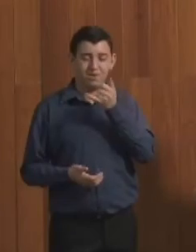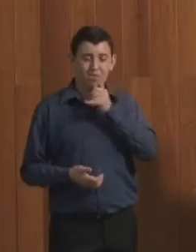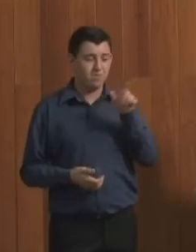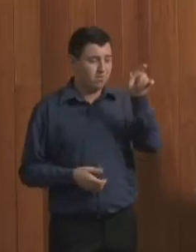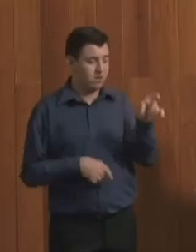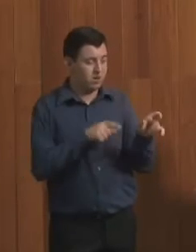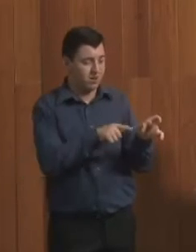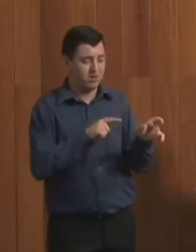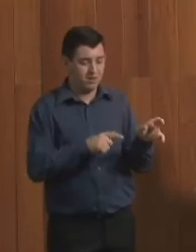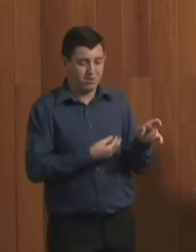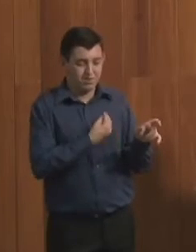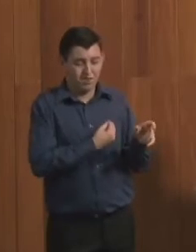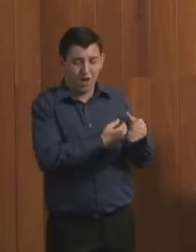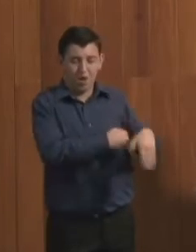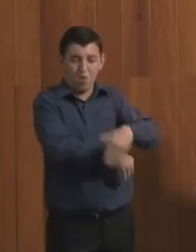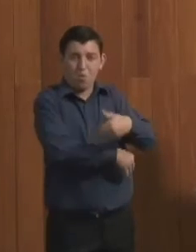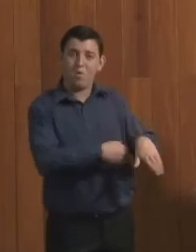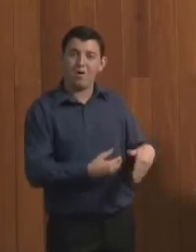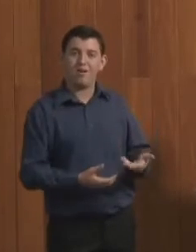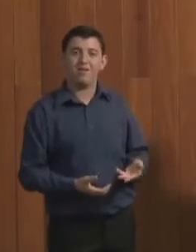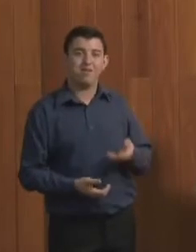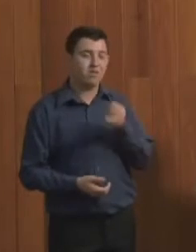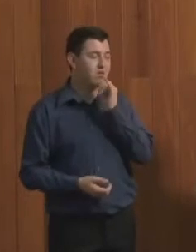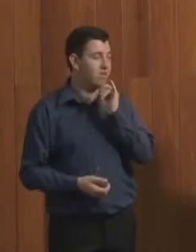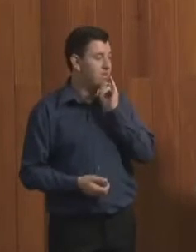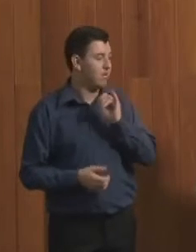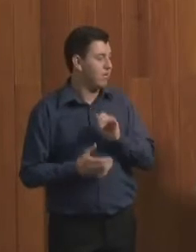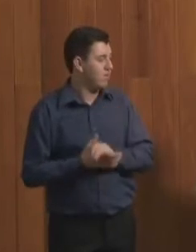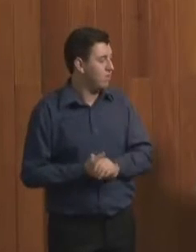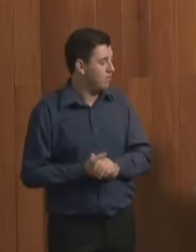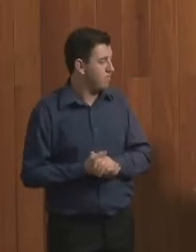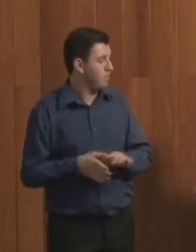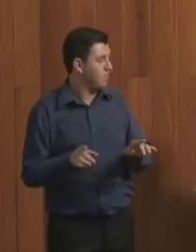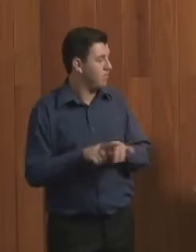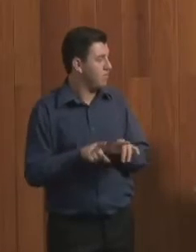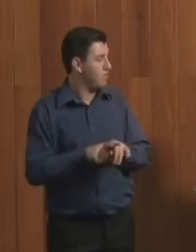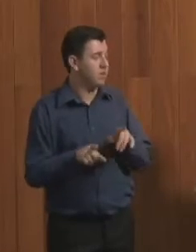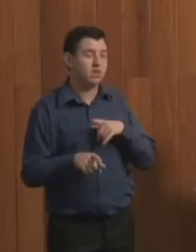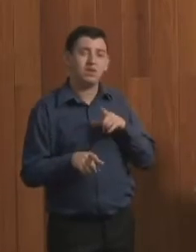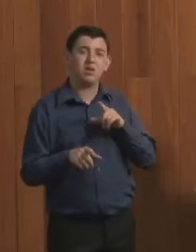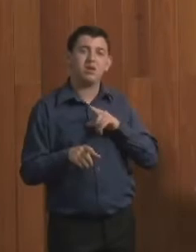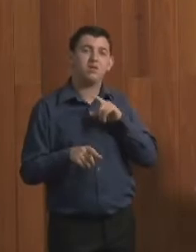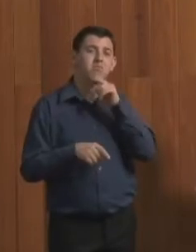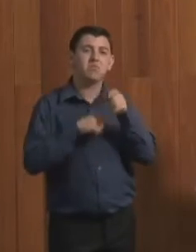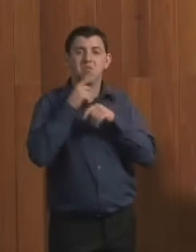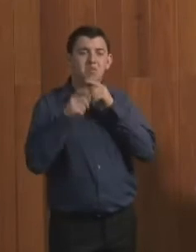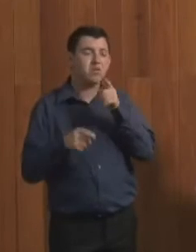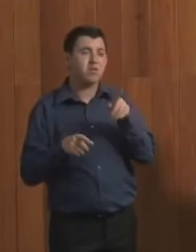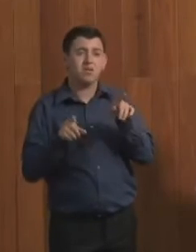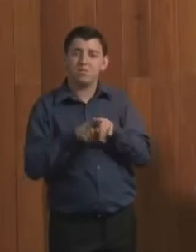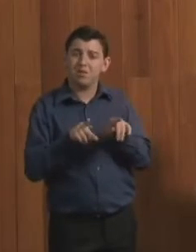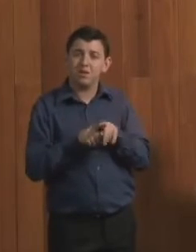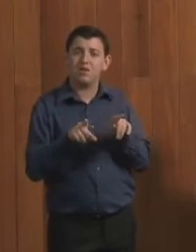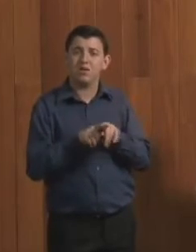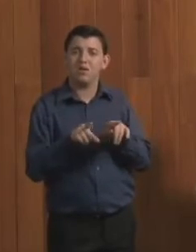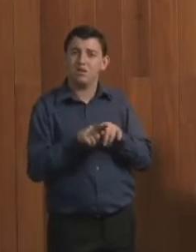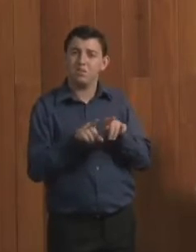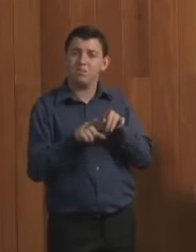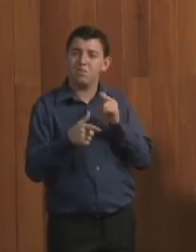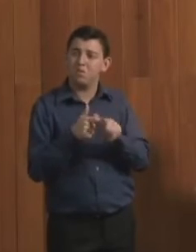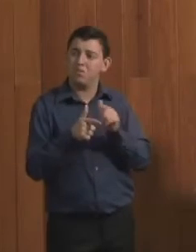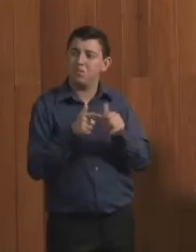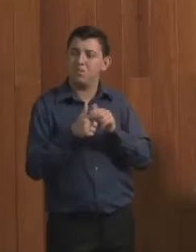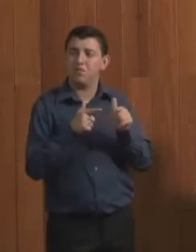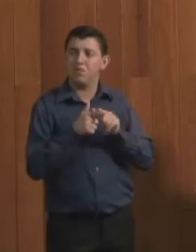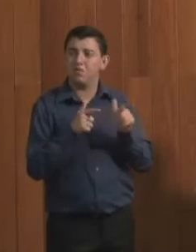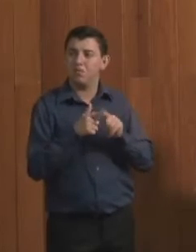né? Há uma interface, ontem inclusive se discutiu, em relação às questões com a criança e adolescente, com a criança, quando a